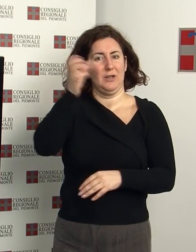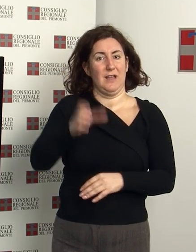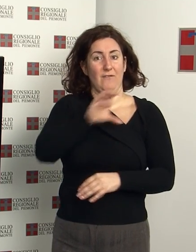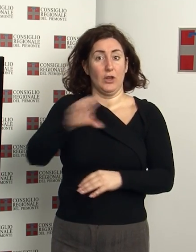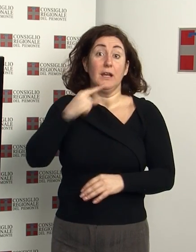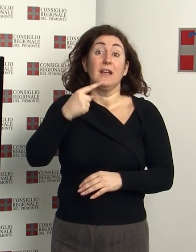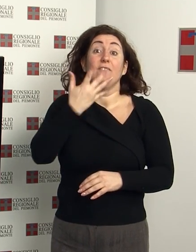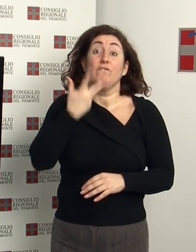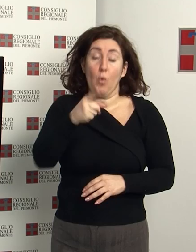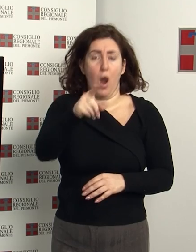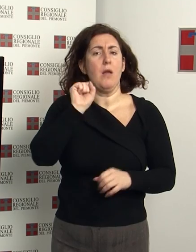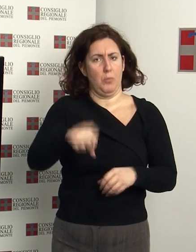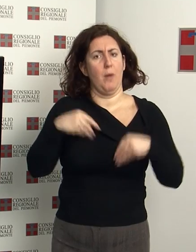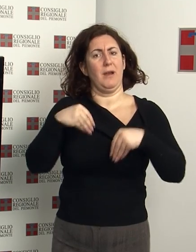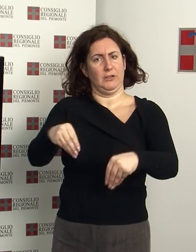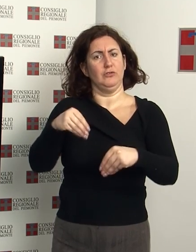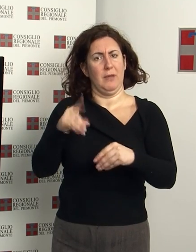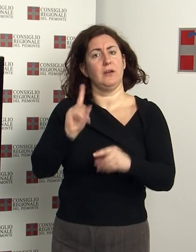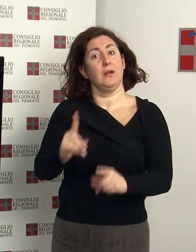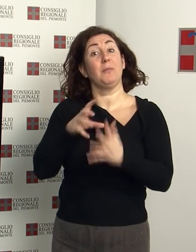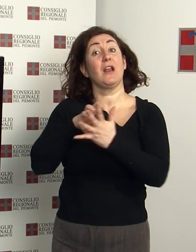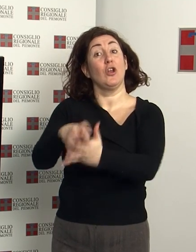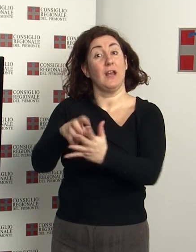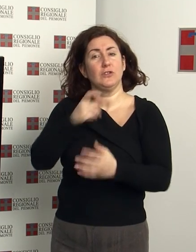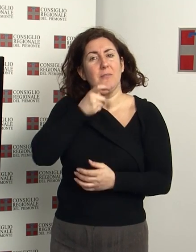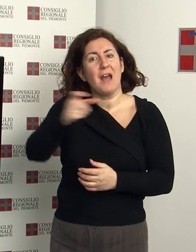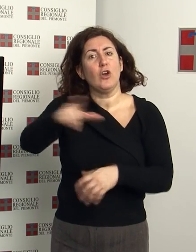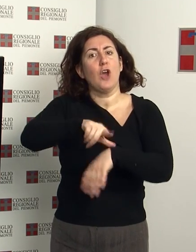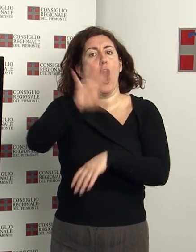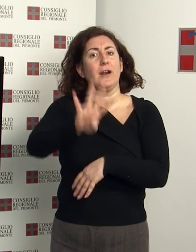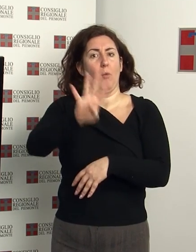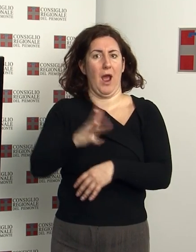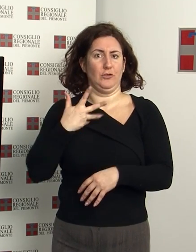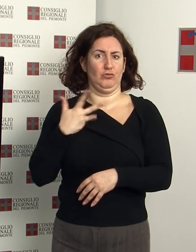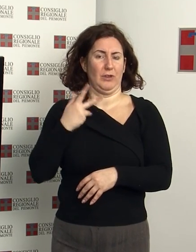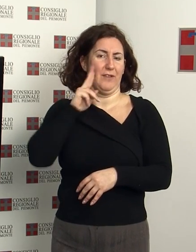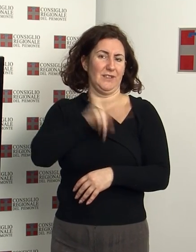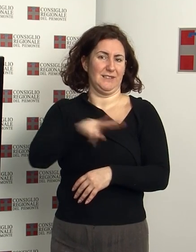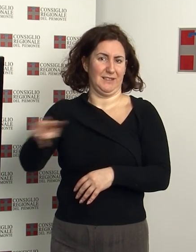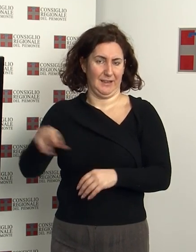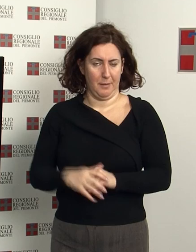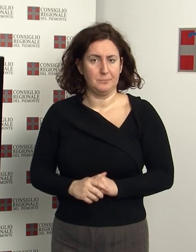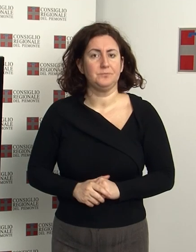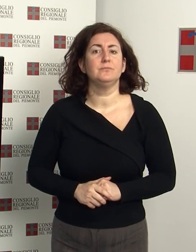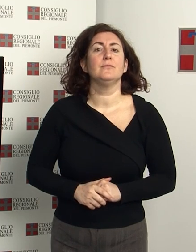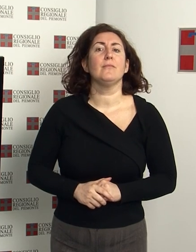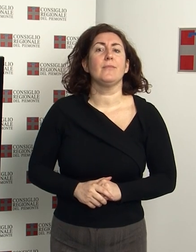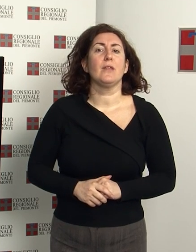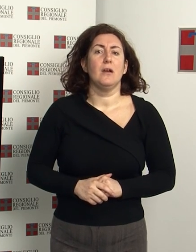della mostra che si svolge ogni mercoledì alle 16 ebrei fra persecuzione rifugio storie individuali di persecuzione